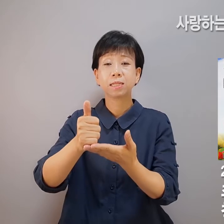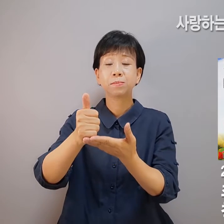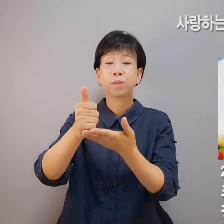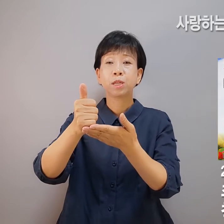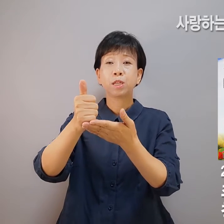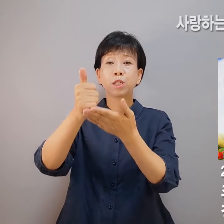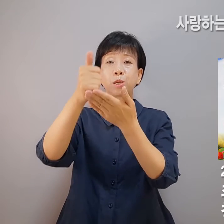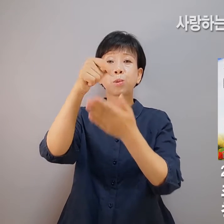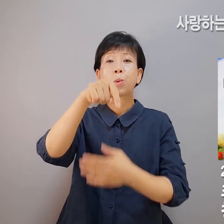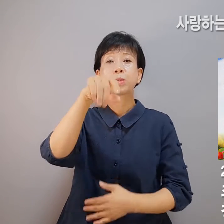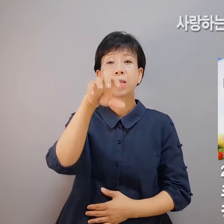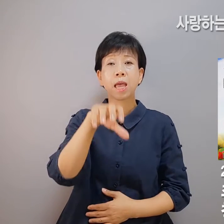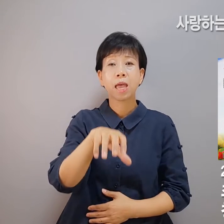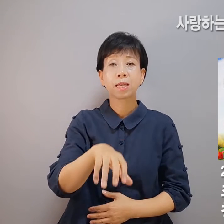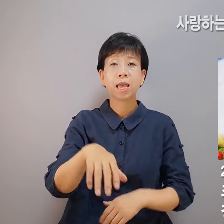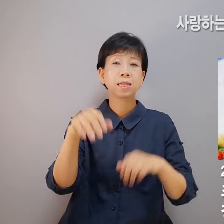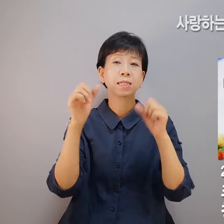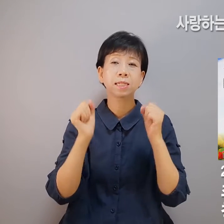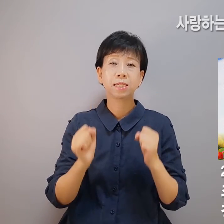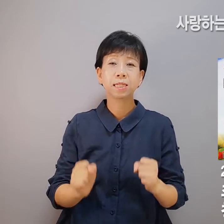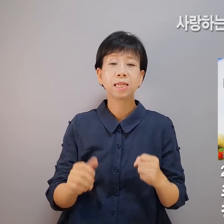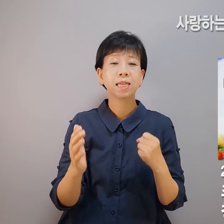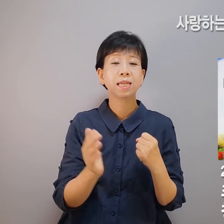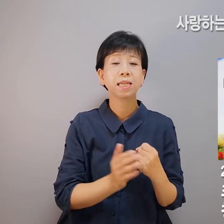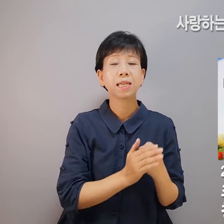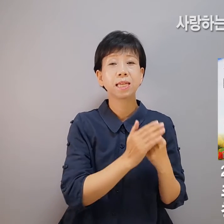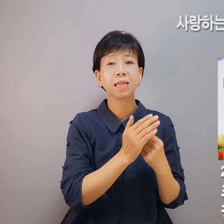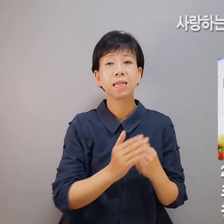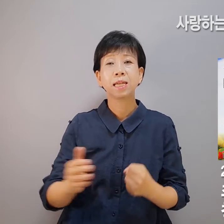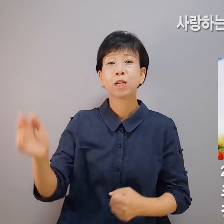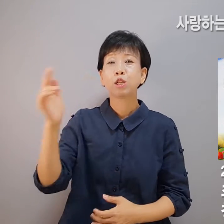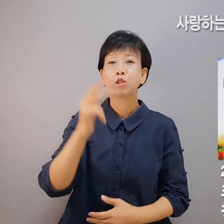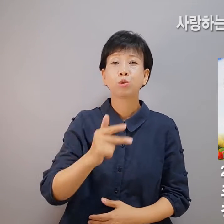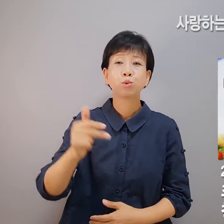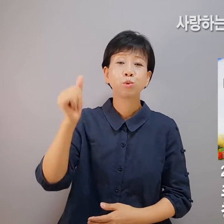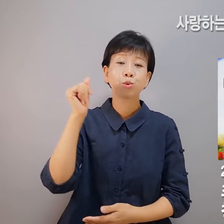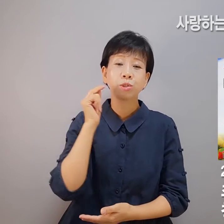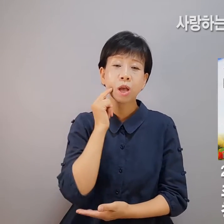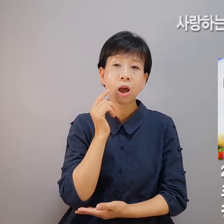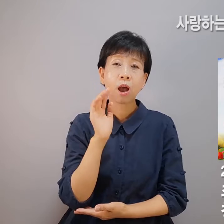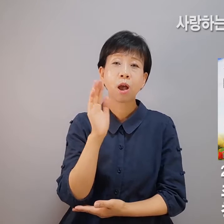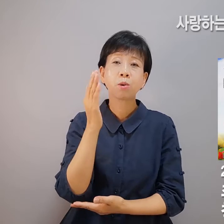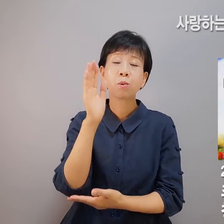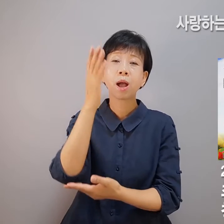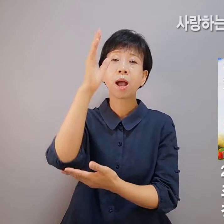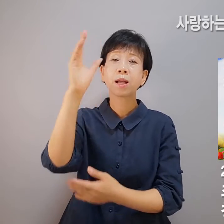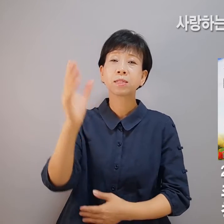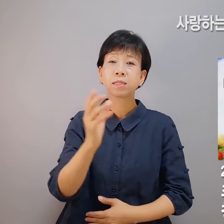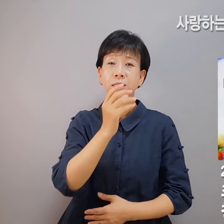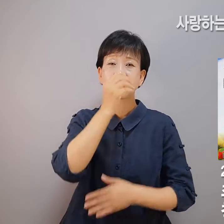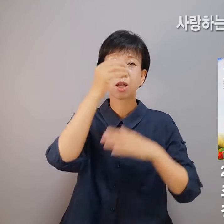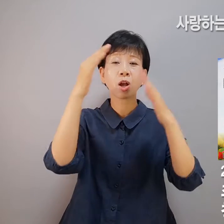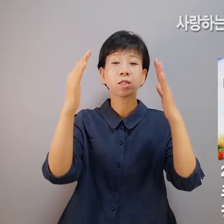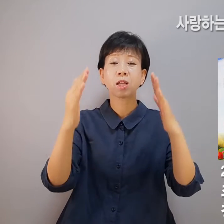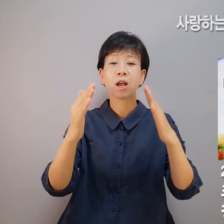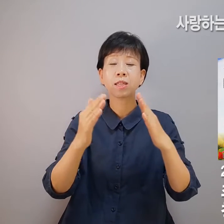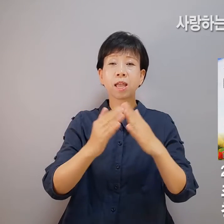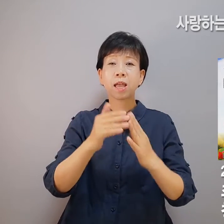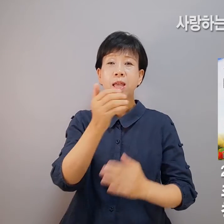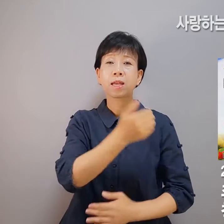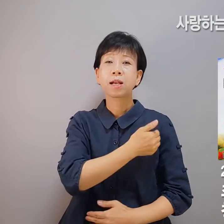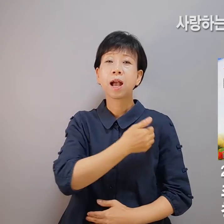하나님 이곳에 계시니 주 영광이